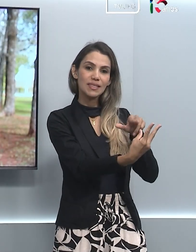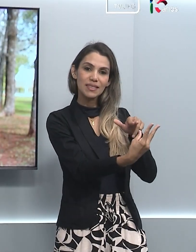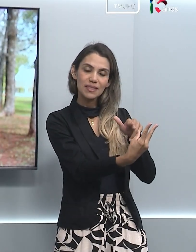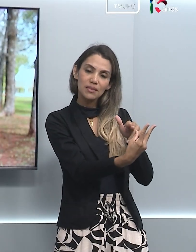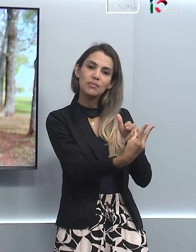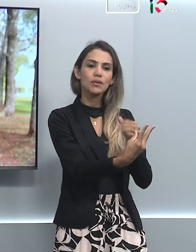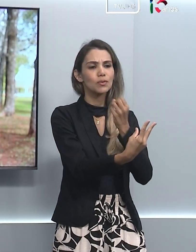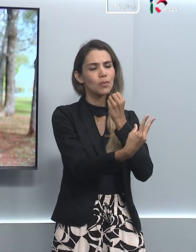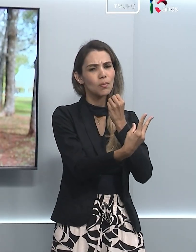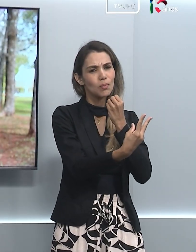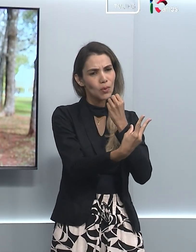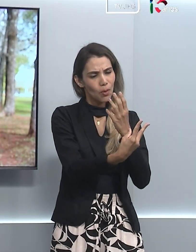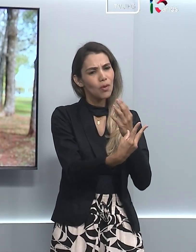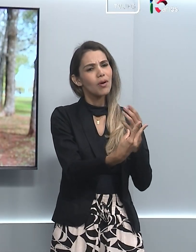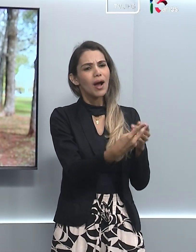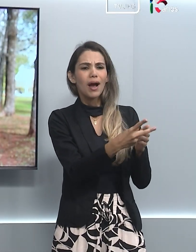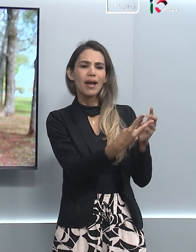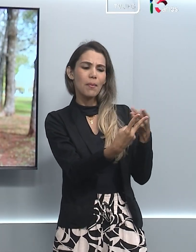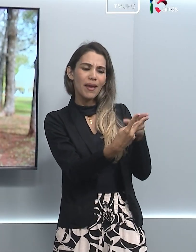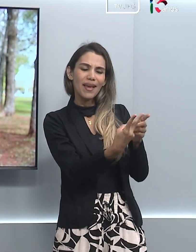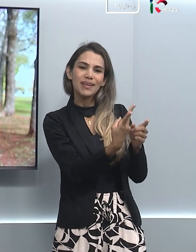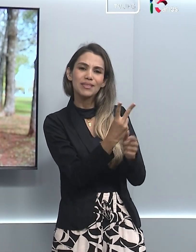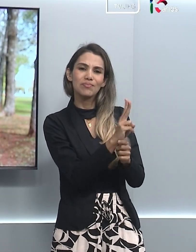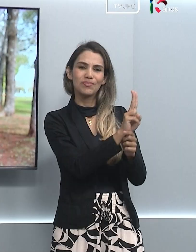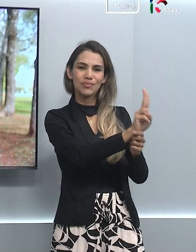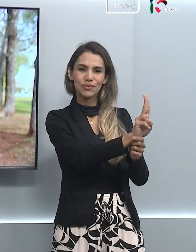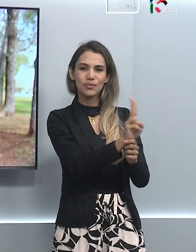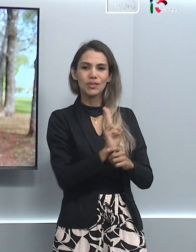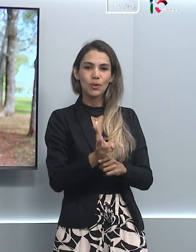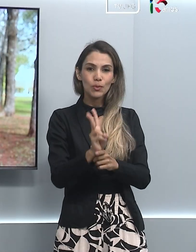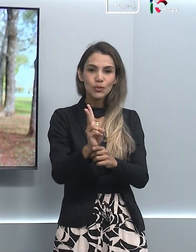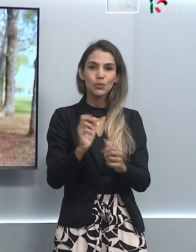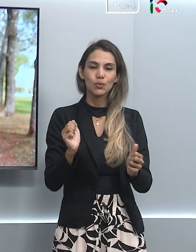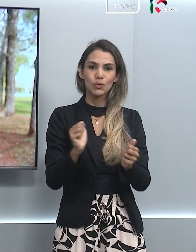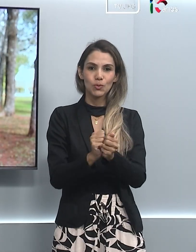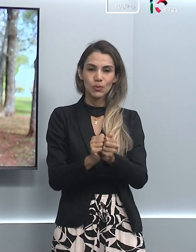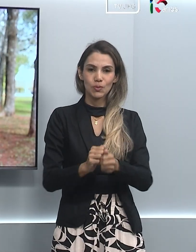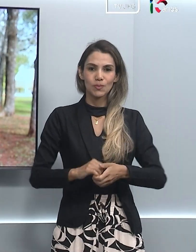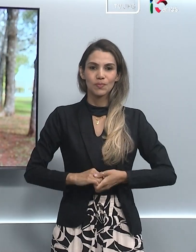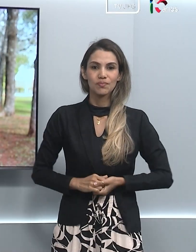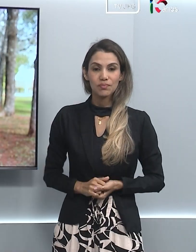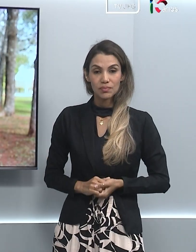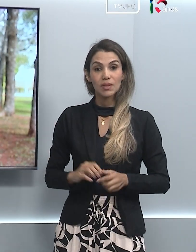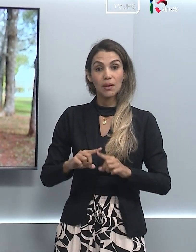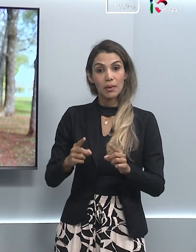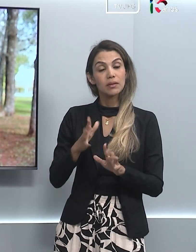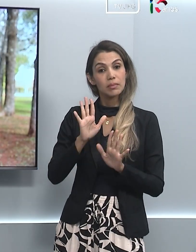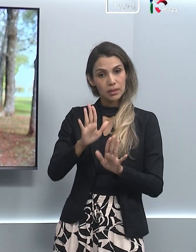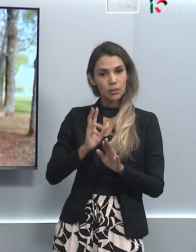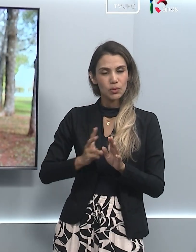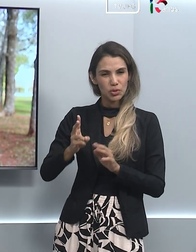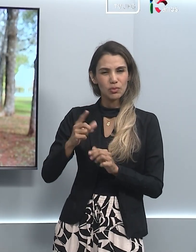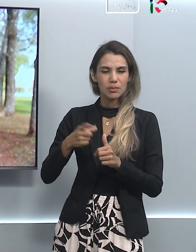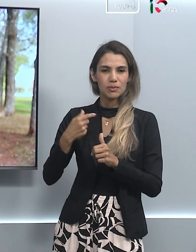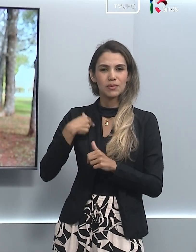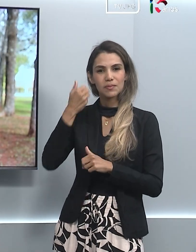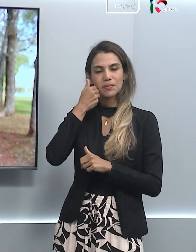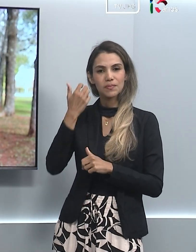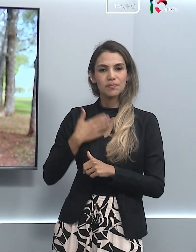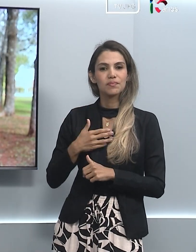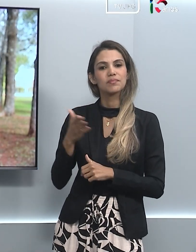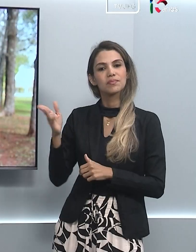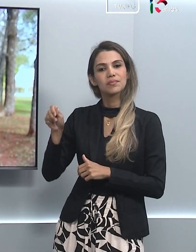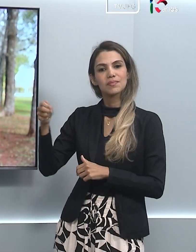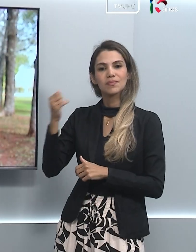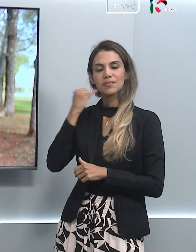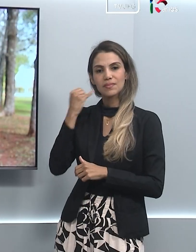não sofrem ainda mais por causa da separação. Bom, antes de continuar, vou me descrever. Eu sou